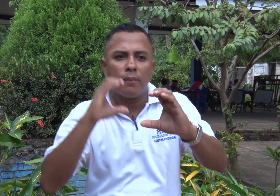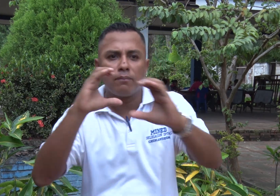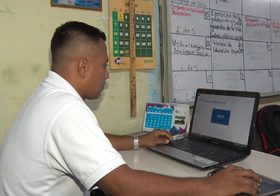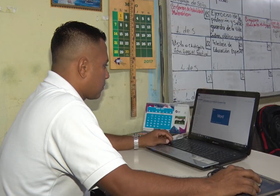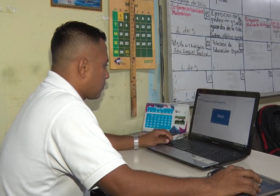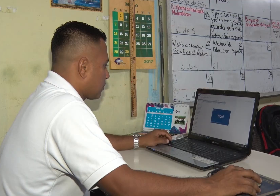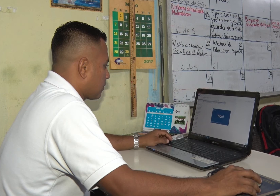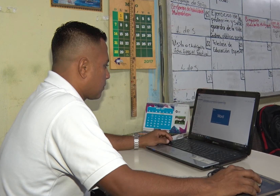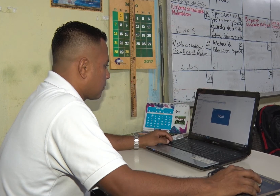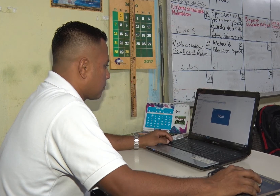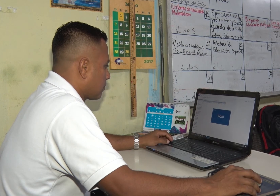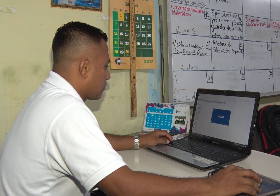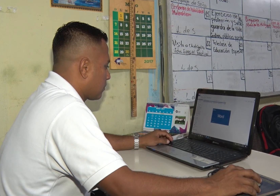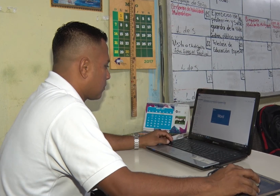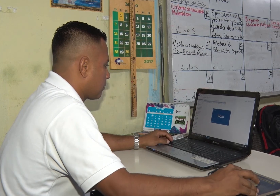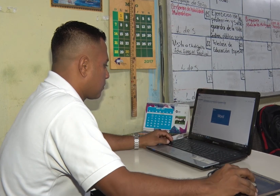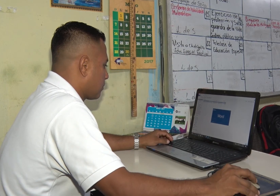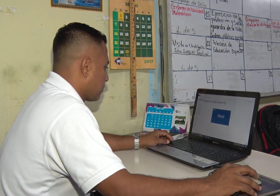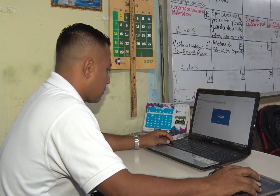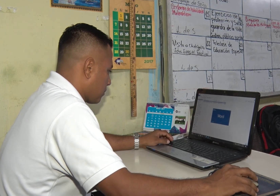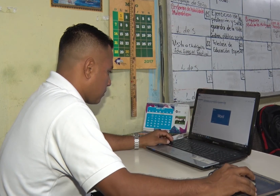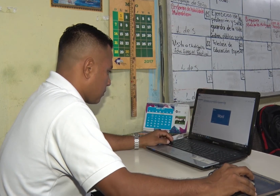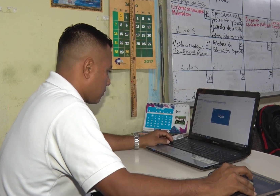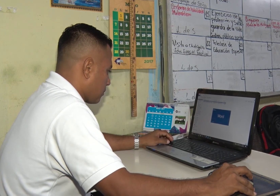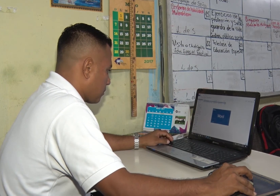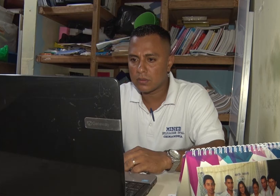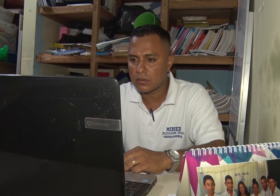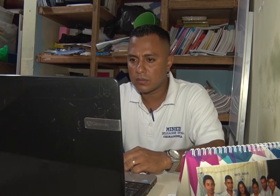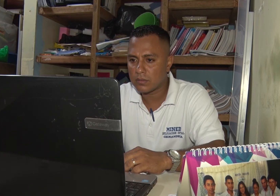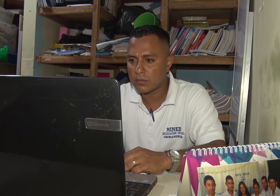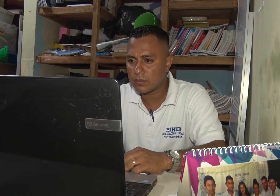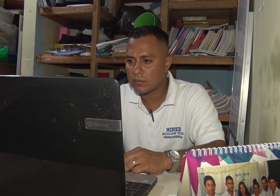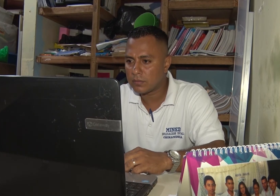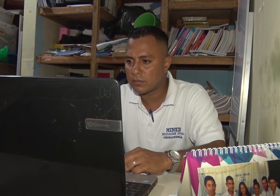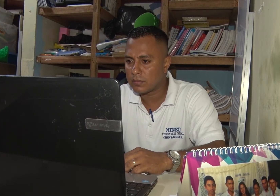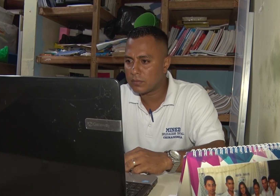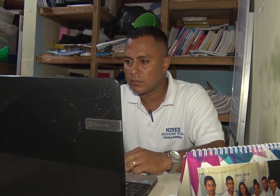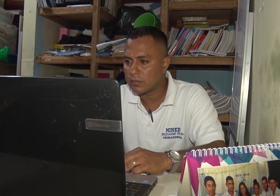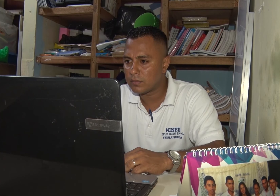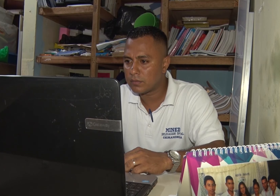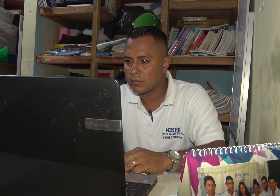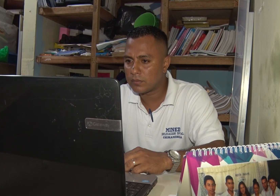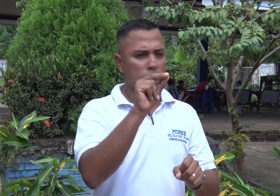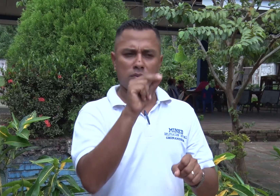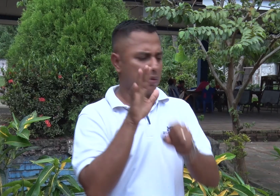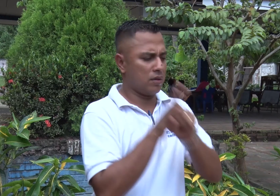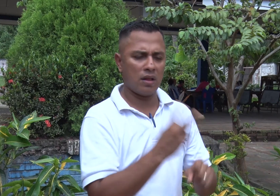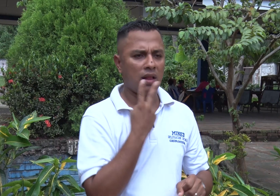he ido aprendiendo cada uno de los trabajos que se van haciendo aquí, lo he ido aprendiendo y toda la gente me ha...